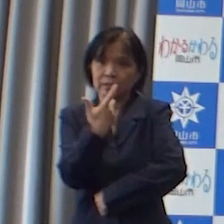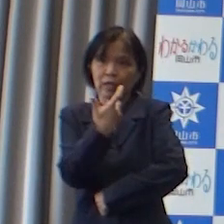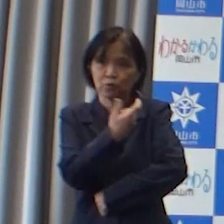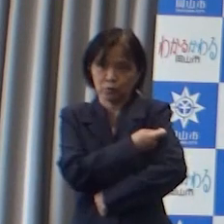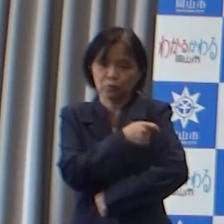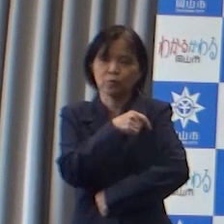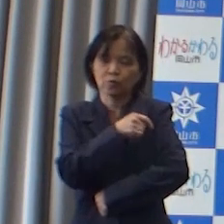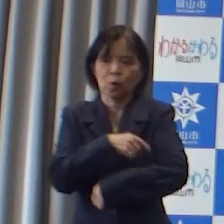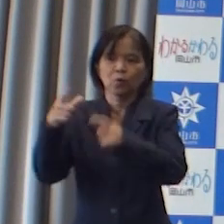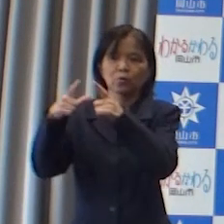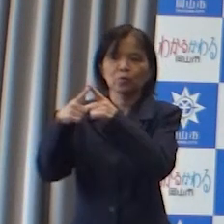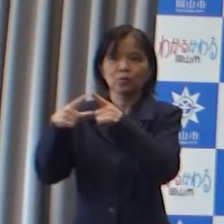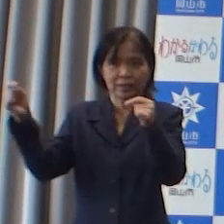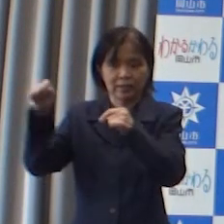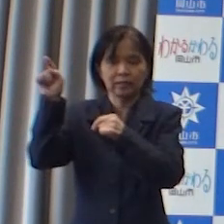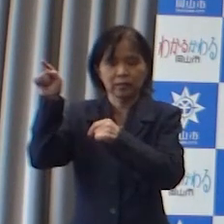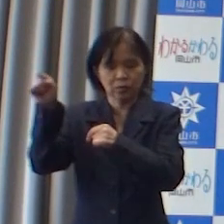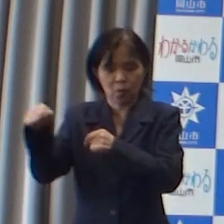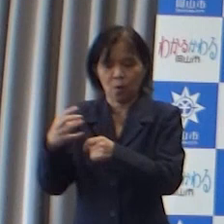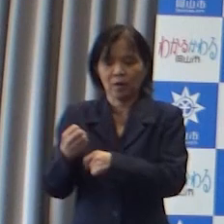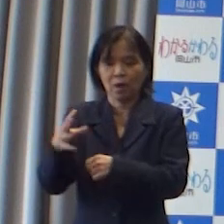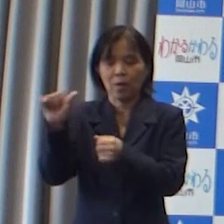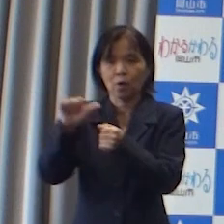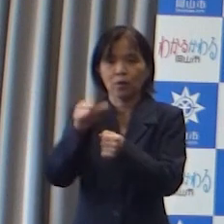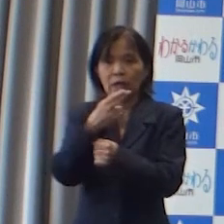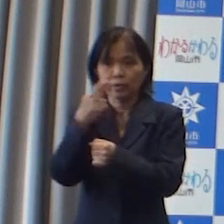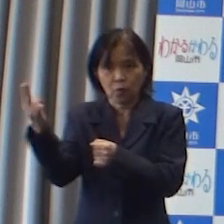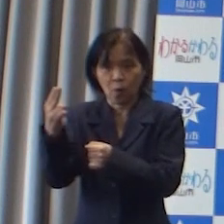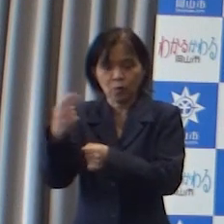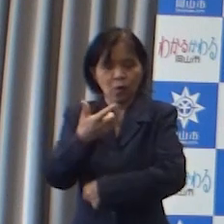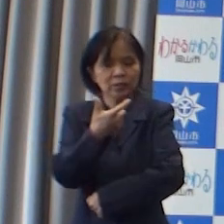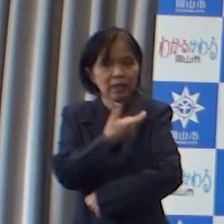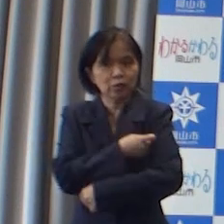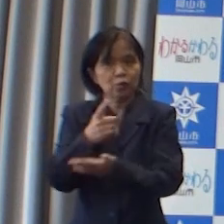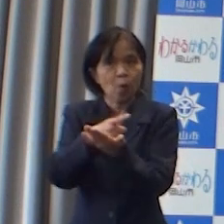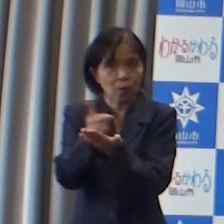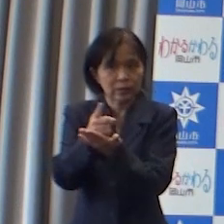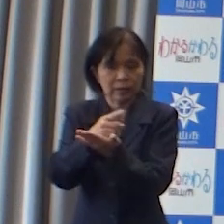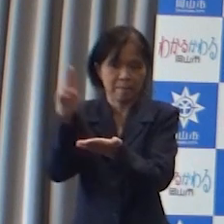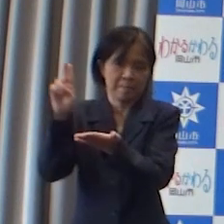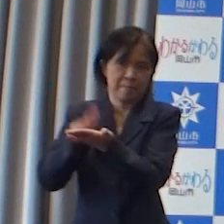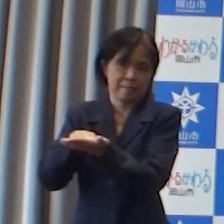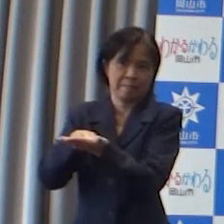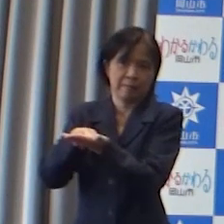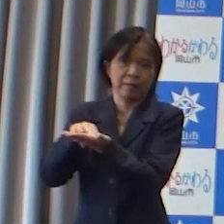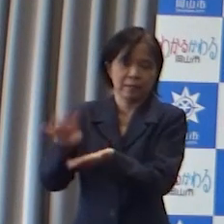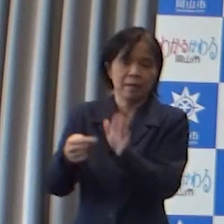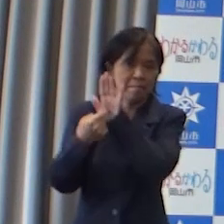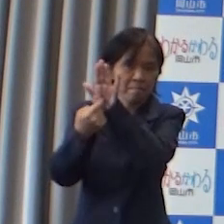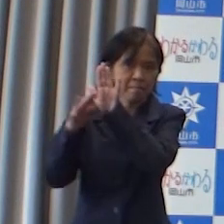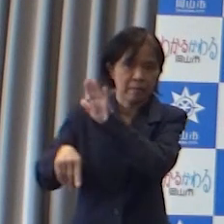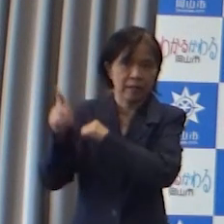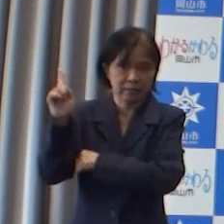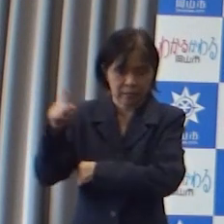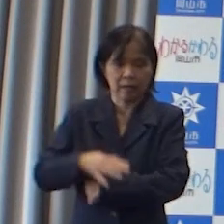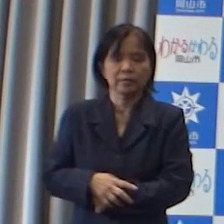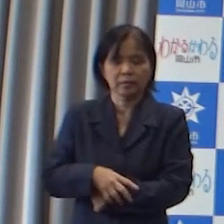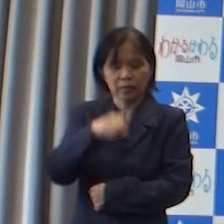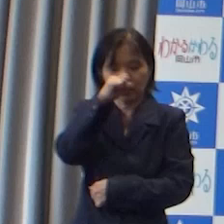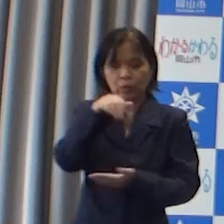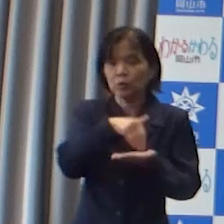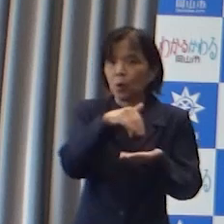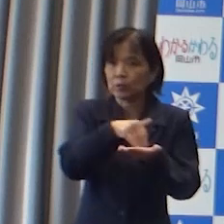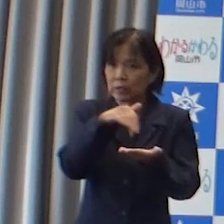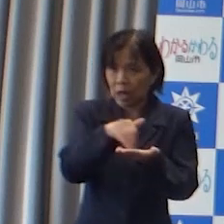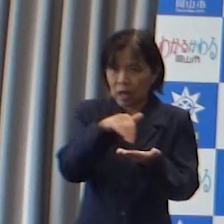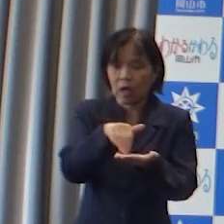接種における国の令和5年度の接種方針が決まったことに伴い、当初予算で計上